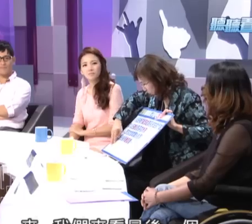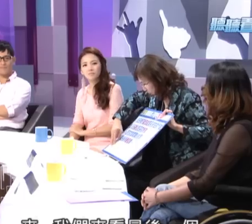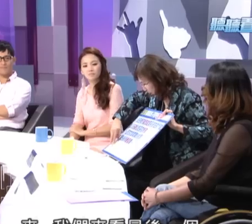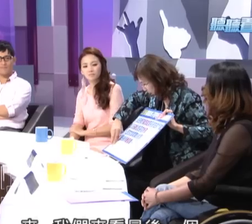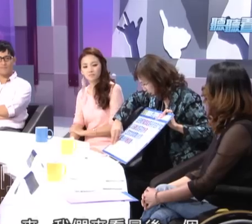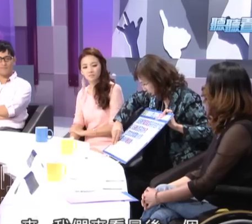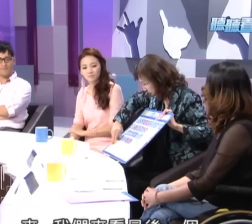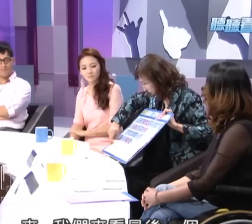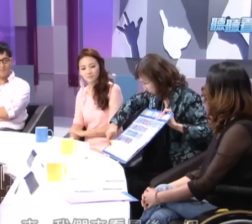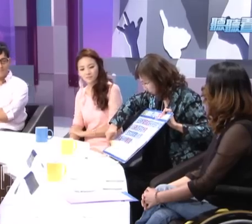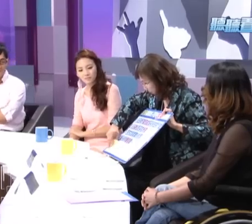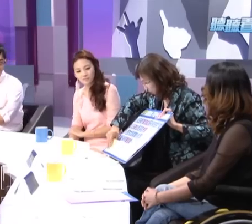一个哈。